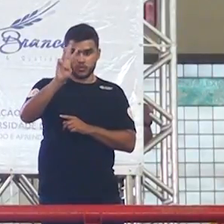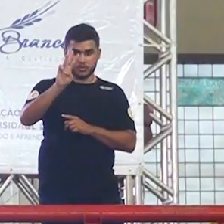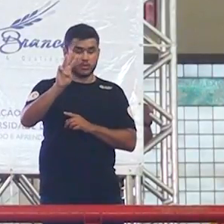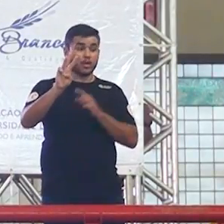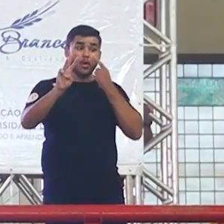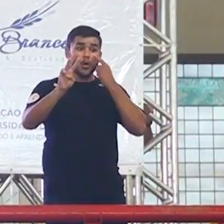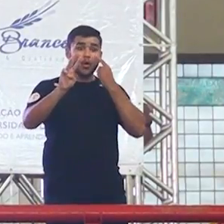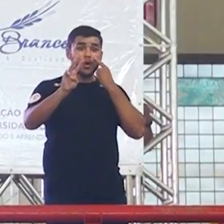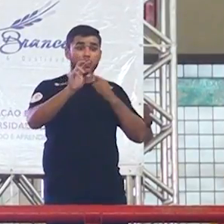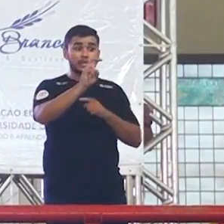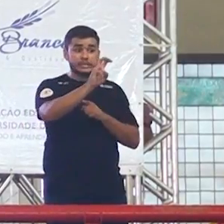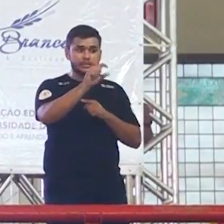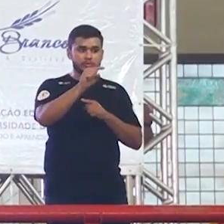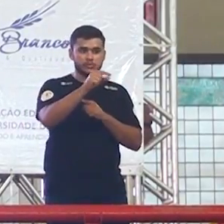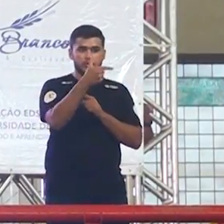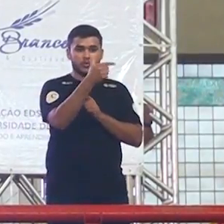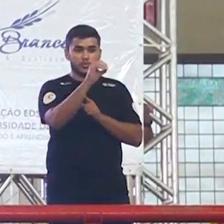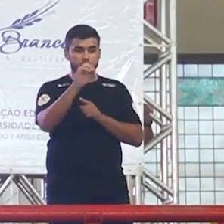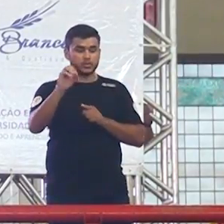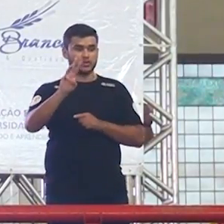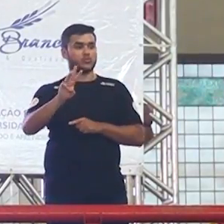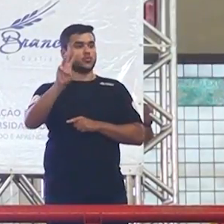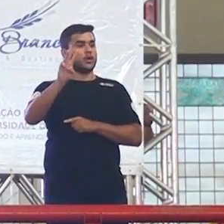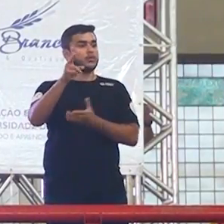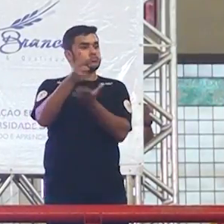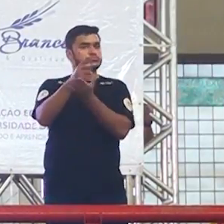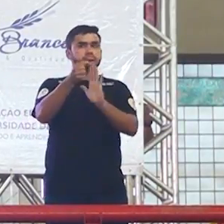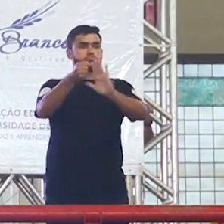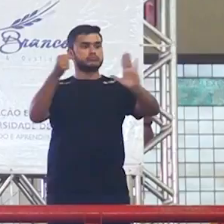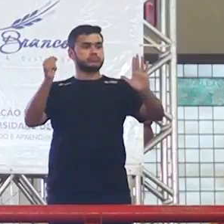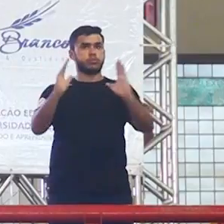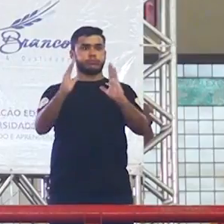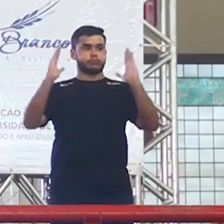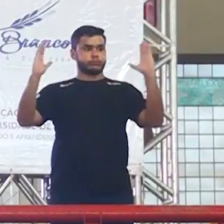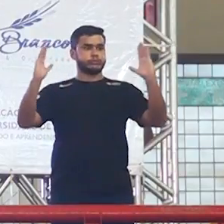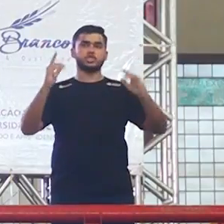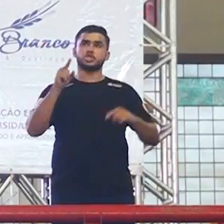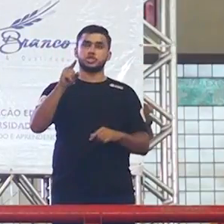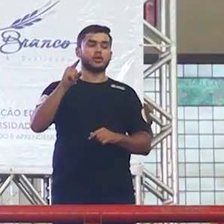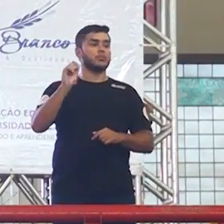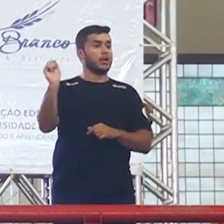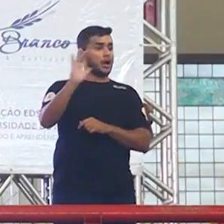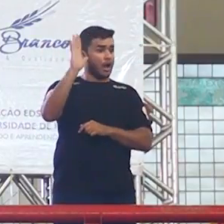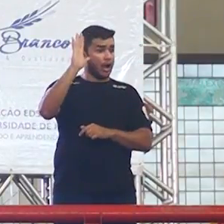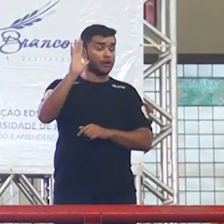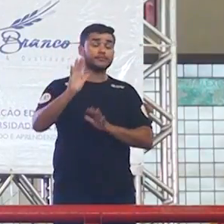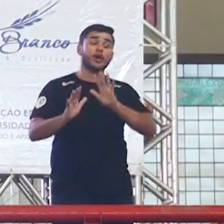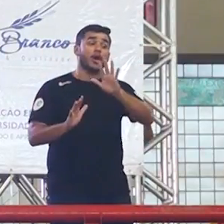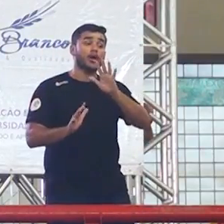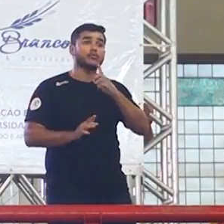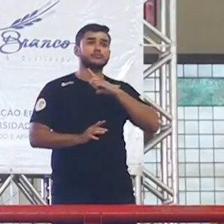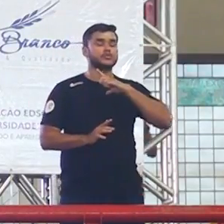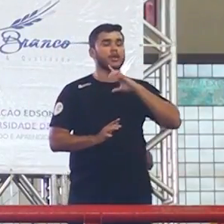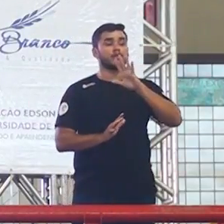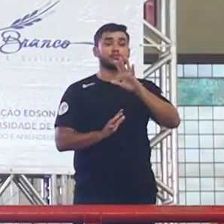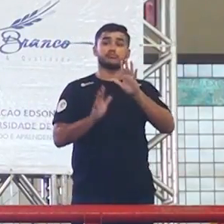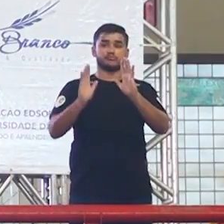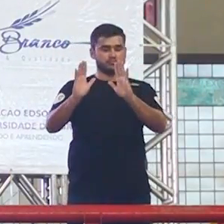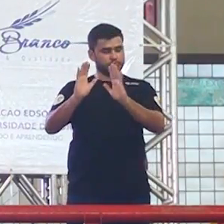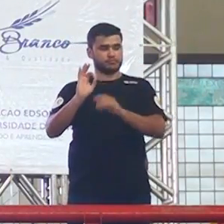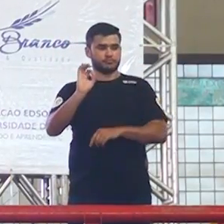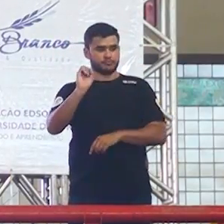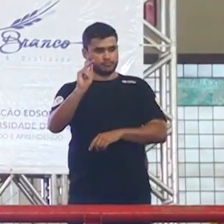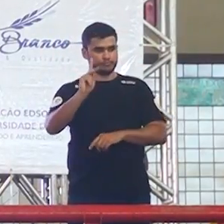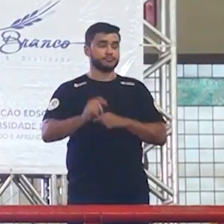Galera, 5.200 watts é a potência desse refrigerador. O número de lâmpadas